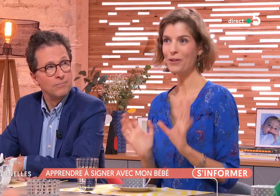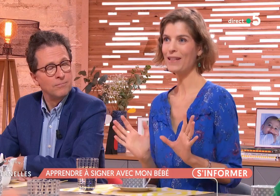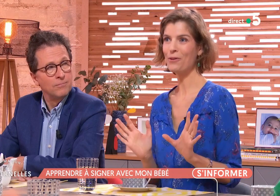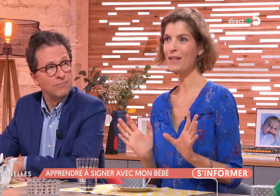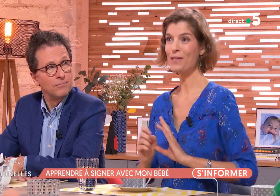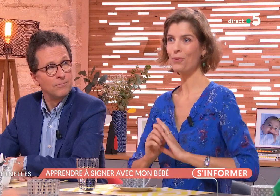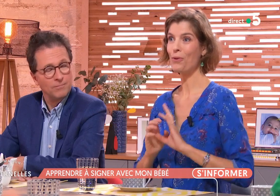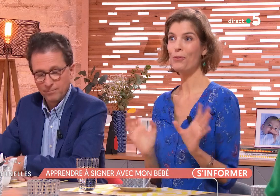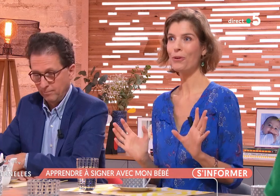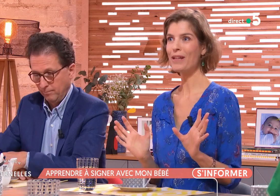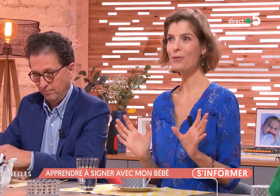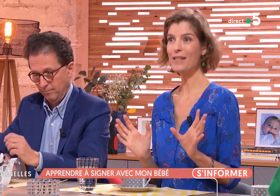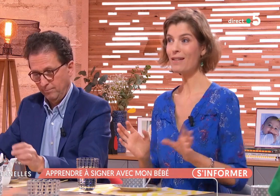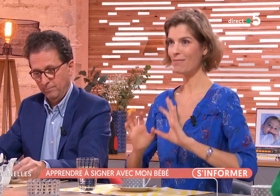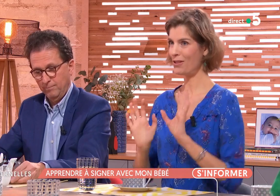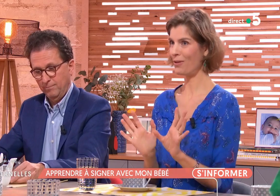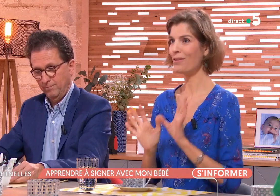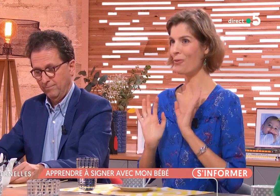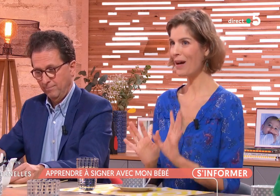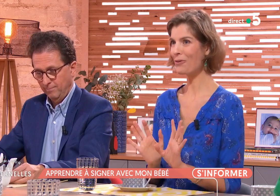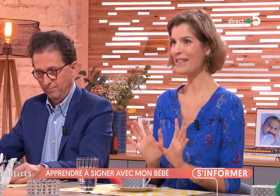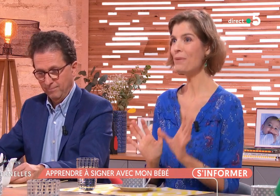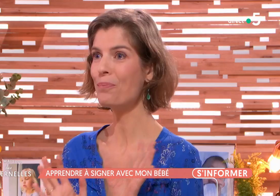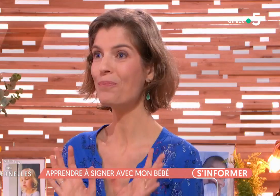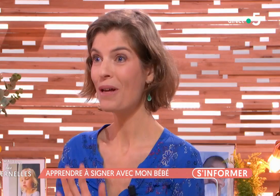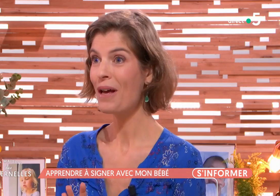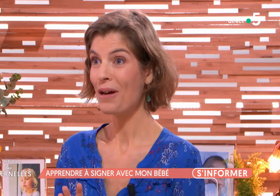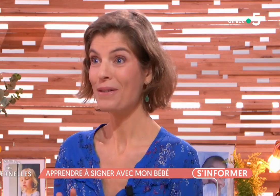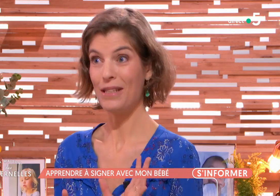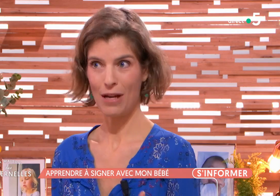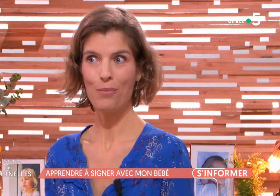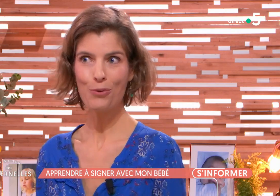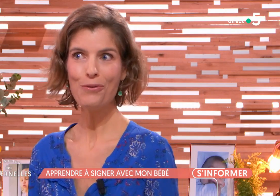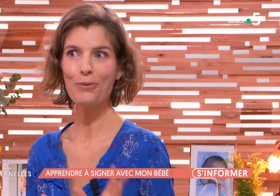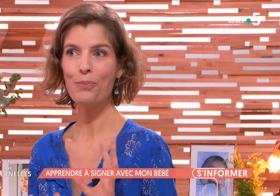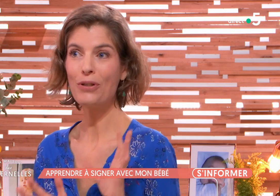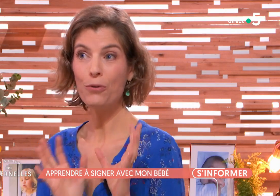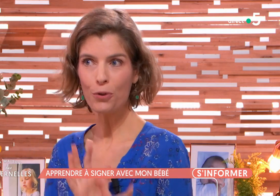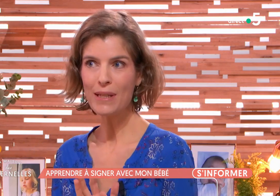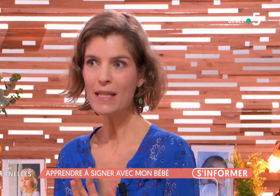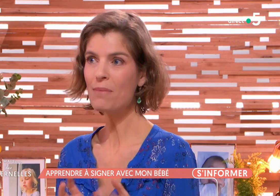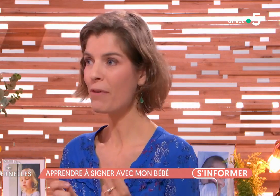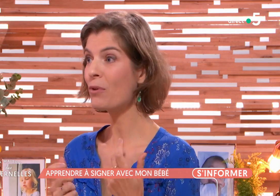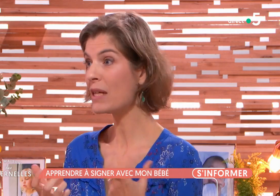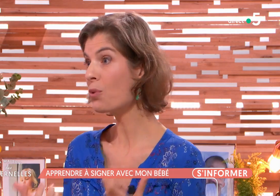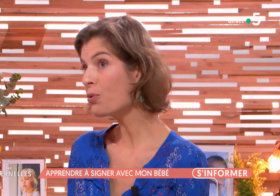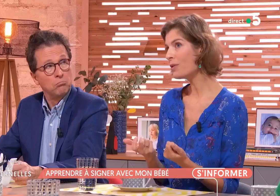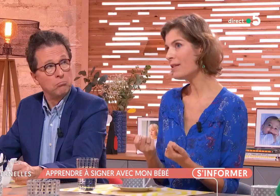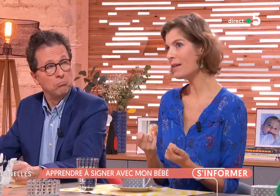sortent d'un atelier, ils ont une trentaine de signes. Je leur dis, non, on ralentit. 30, c'est beaucoup. C'est déjà beaucoup. Donc, prenez 2-3 signes, mais vraiment d'action du quotidien,